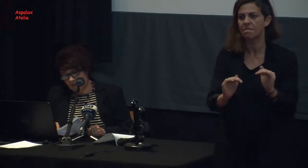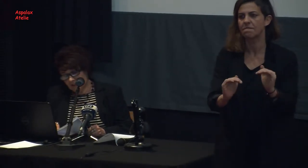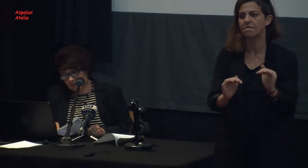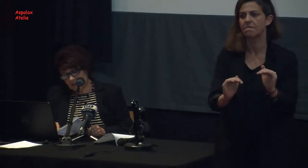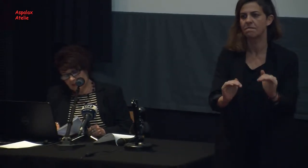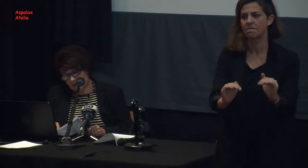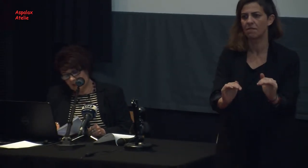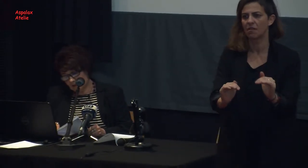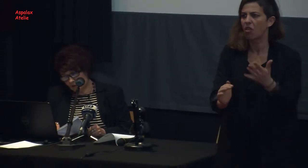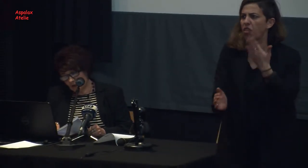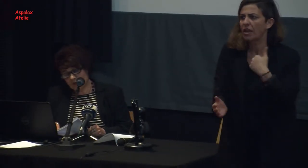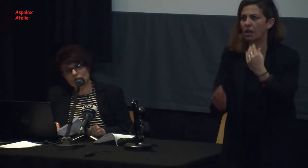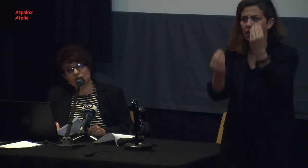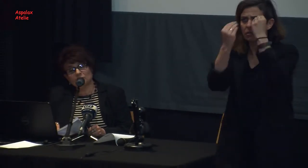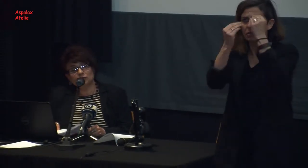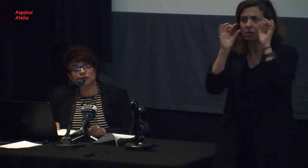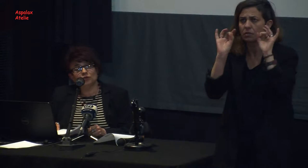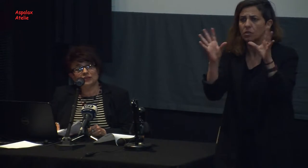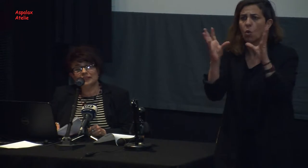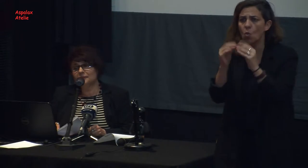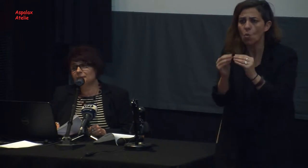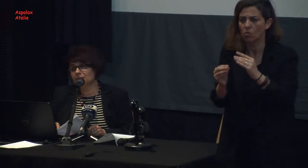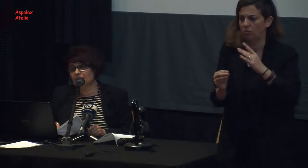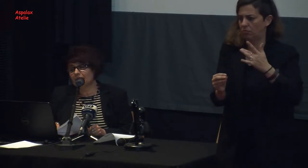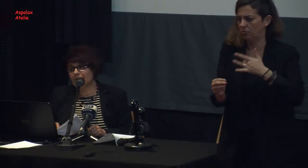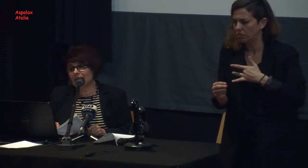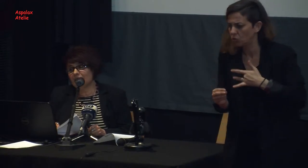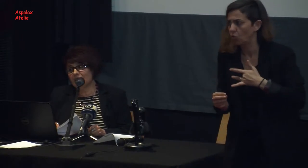Είναι βέβαια 40 τόσα χρόνια από τότε.